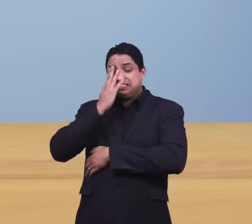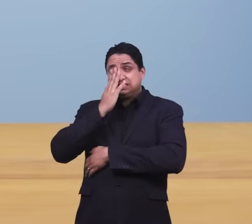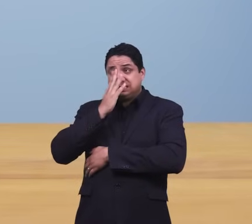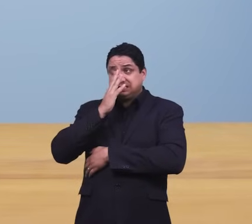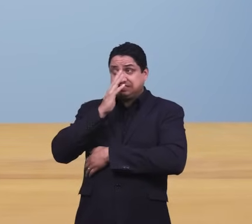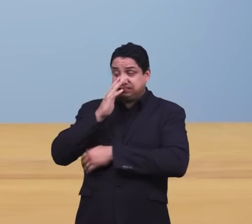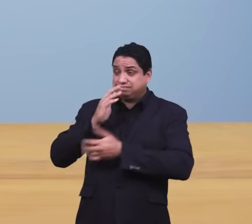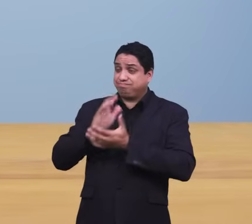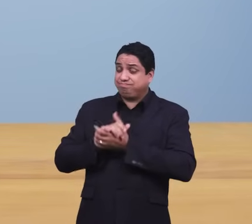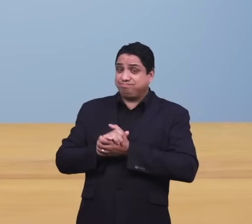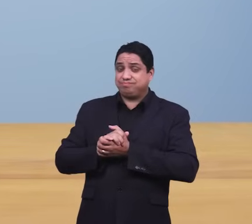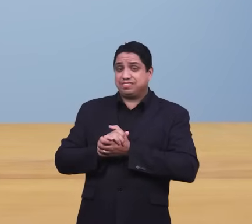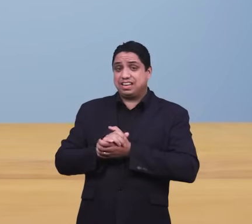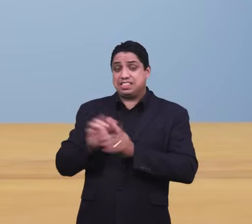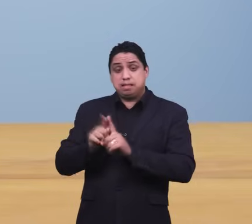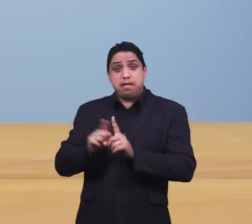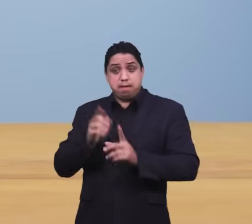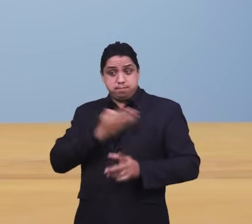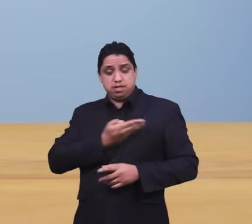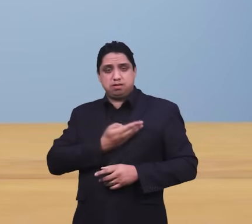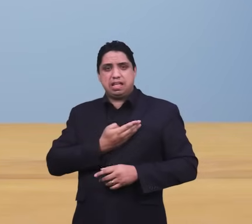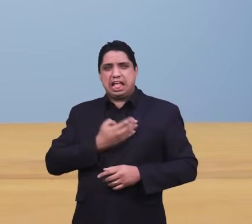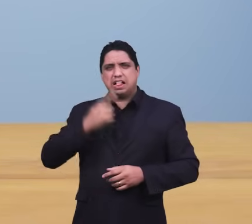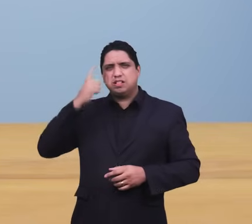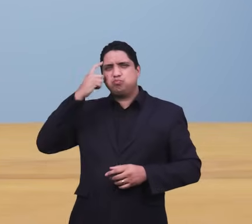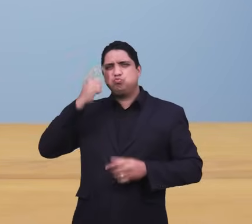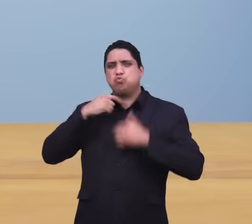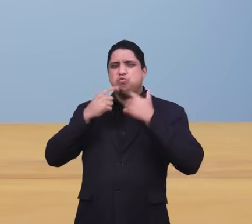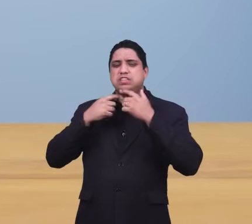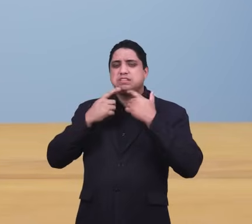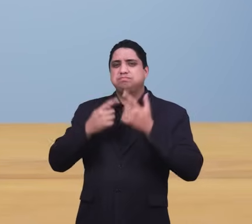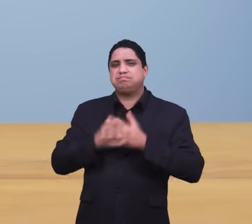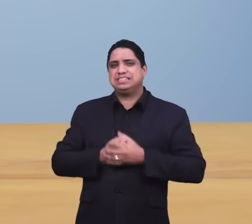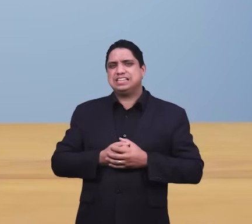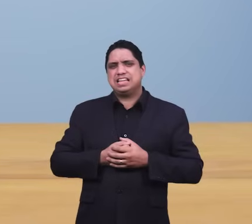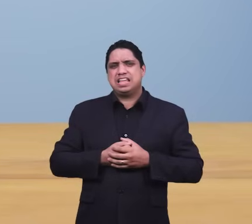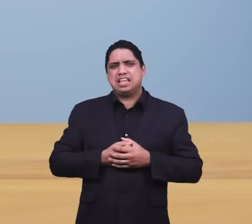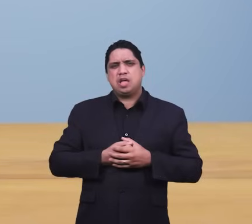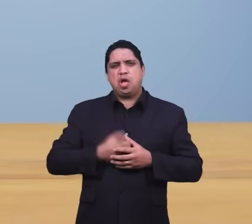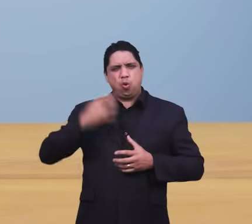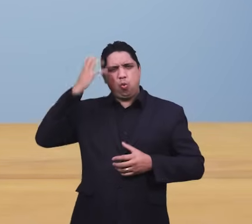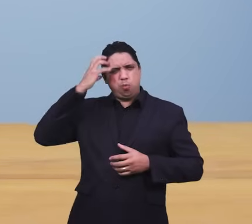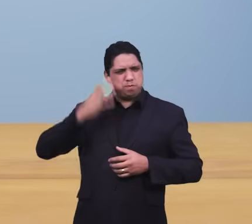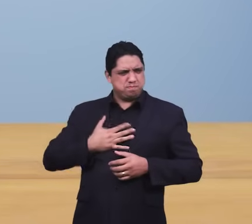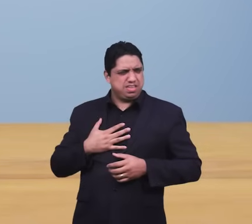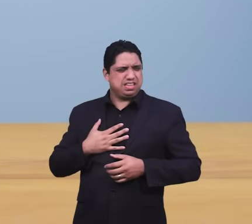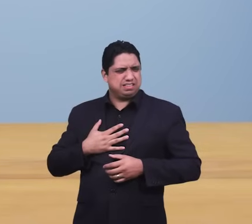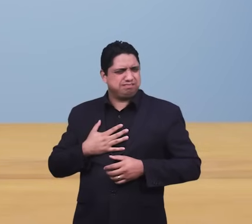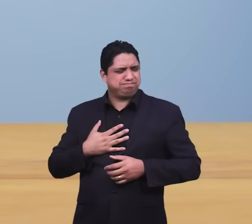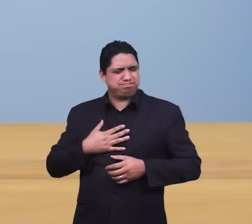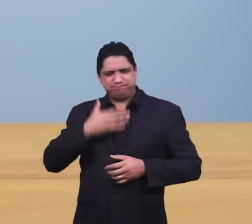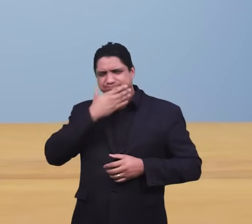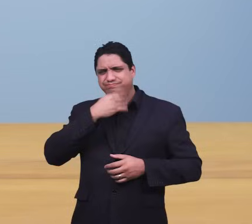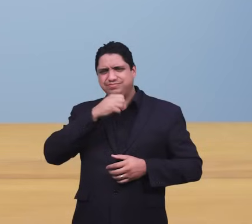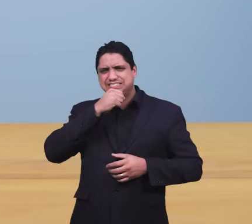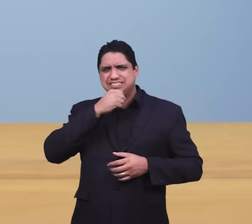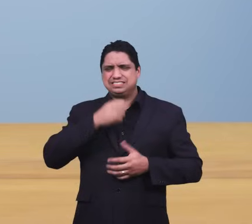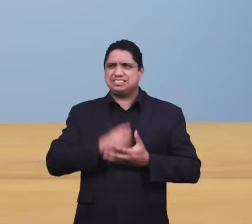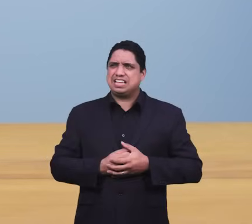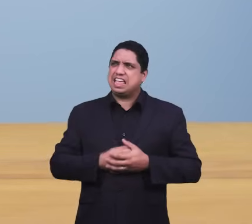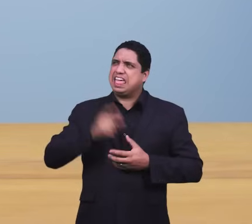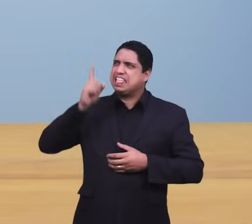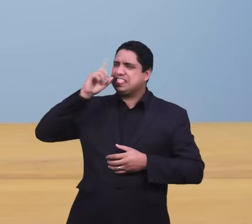mesmo da igreja, até mesmo dos amigos. É alguma coisa que os pais fizeram e isso está sendo uma punição de